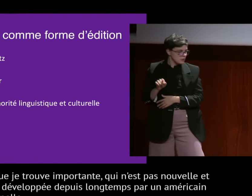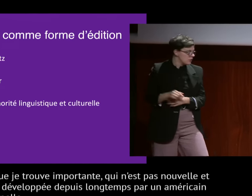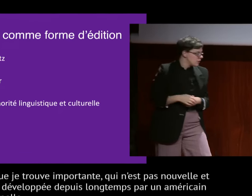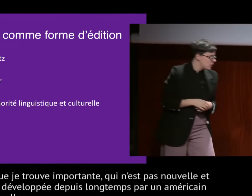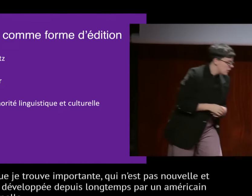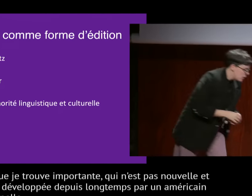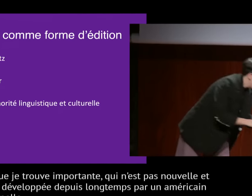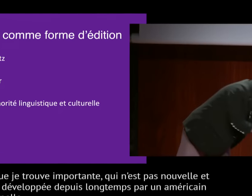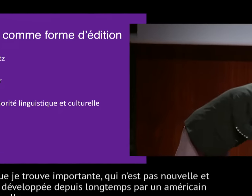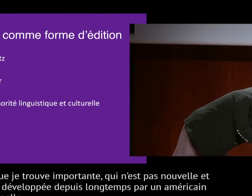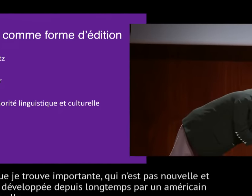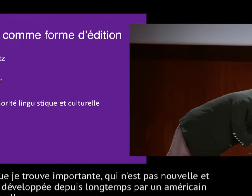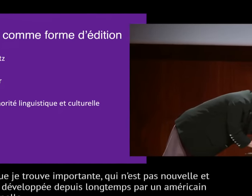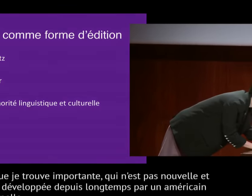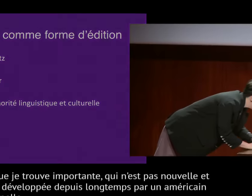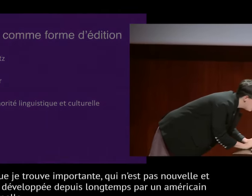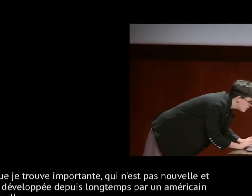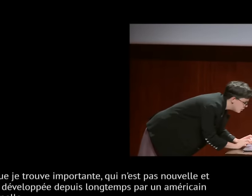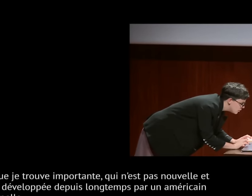Weditz.